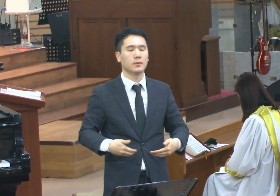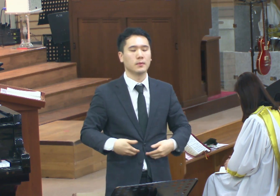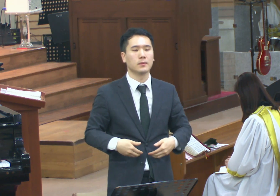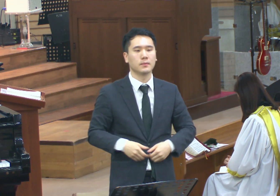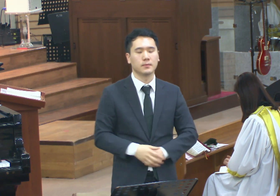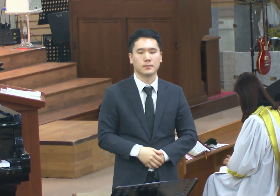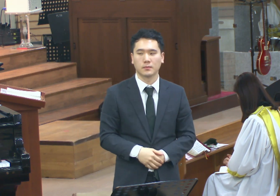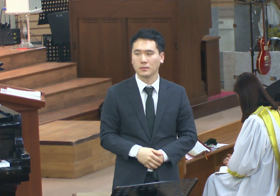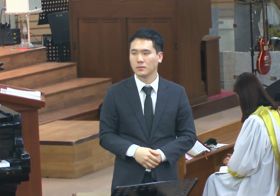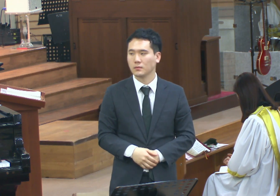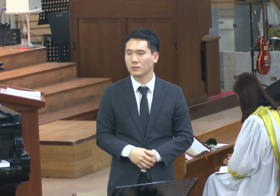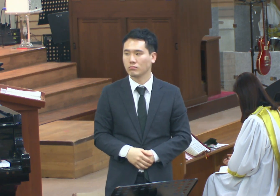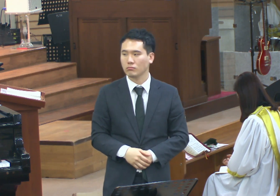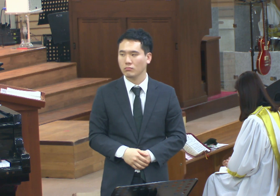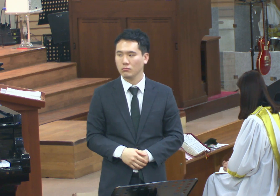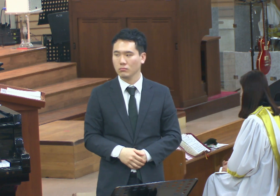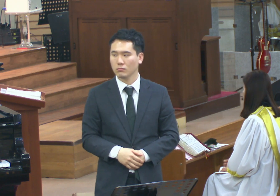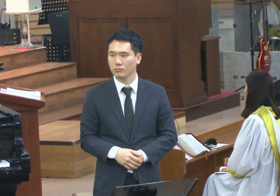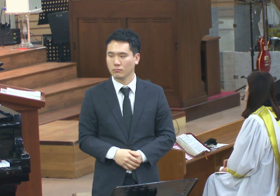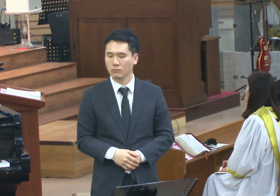근데 그리스도인과 비그리스도인이 차이가 없어요.